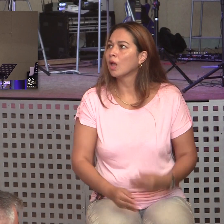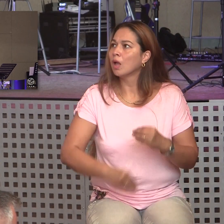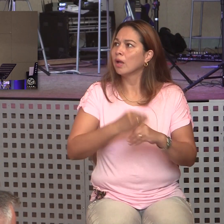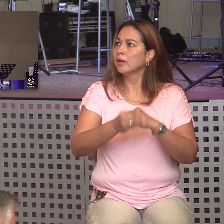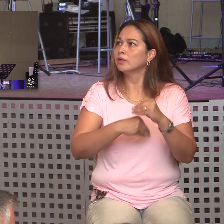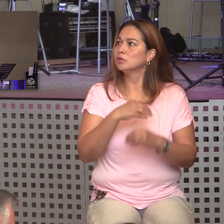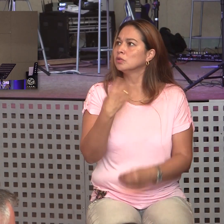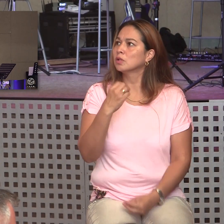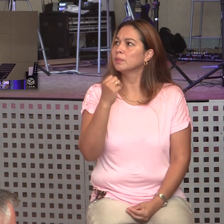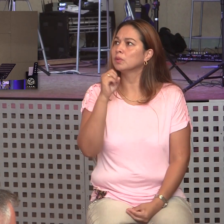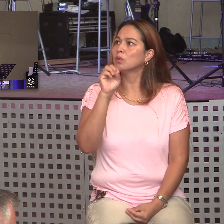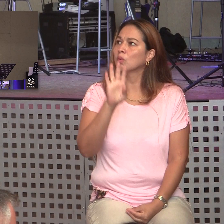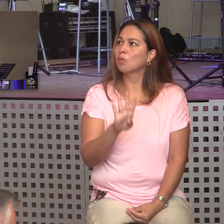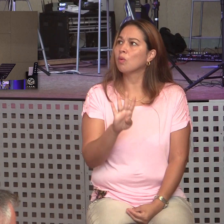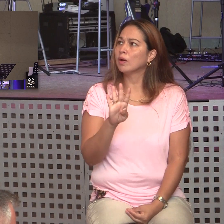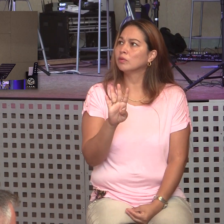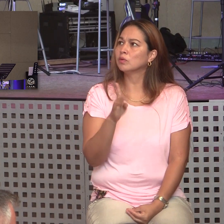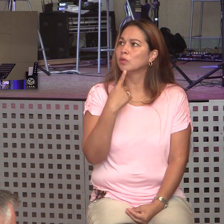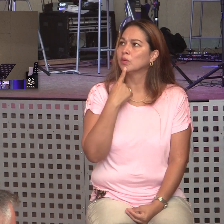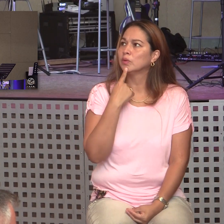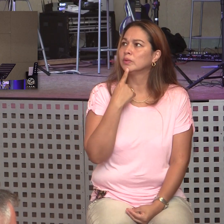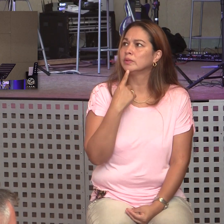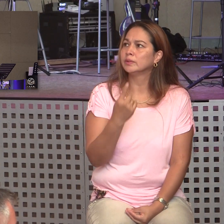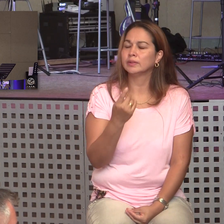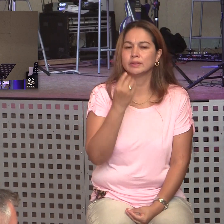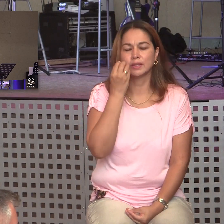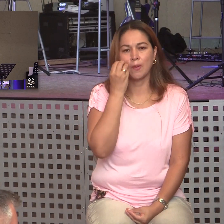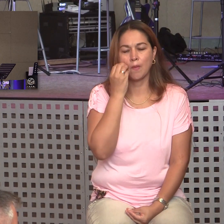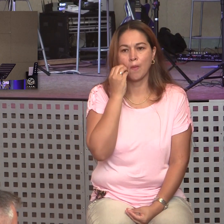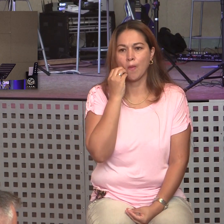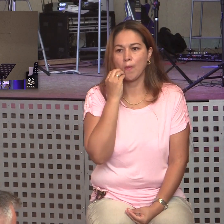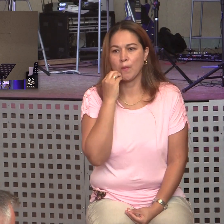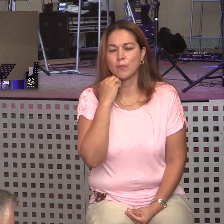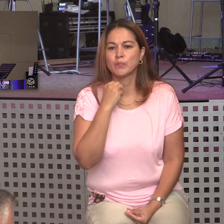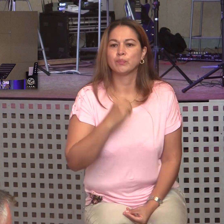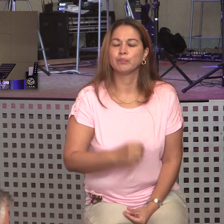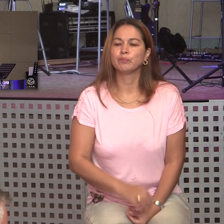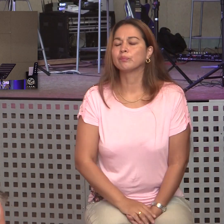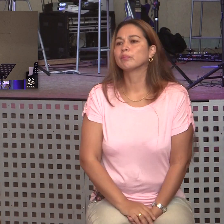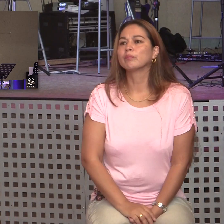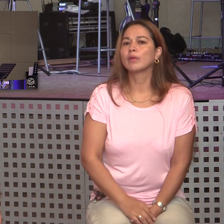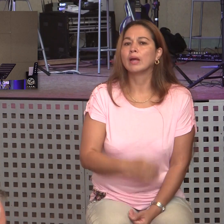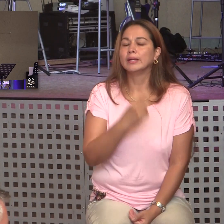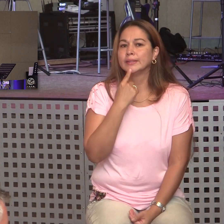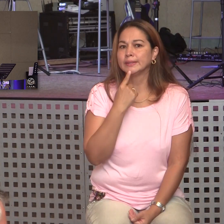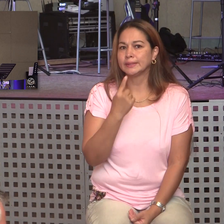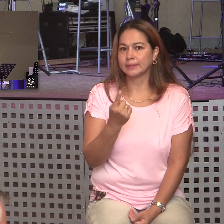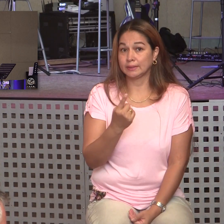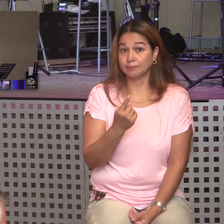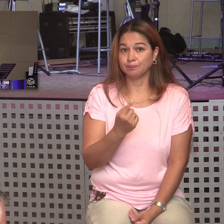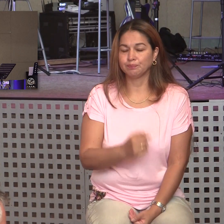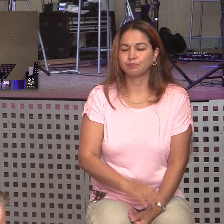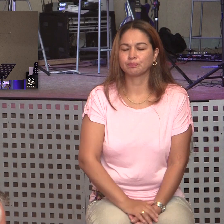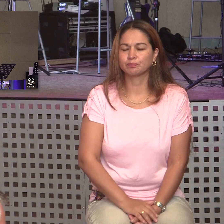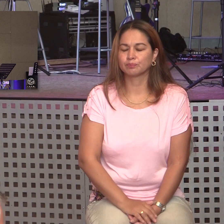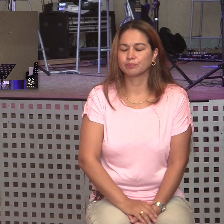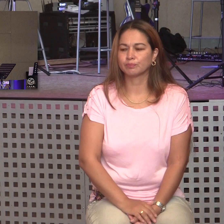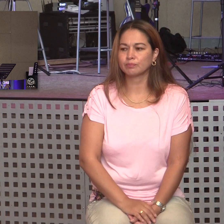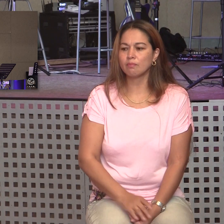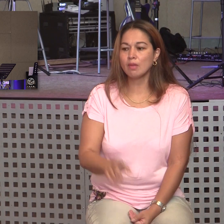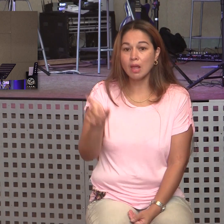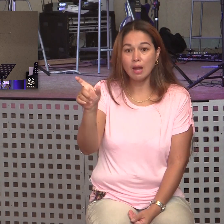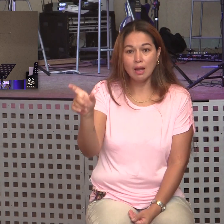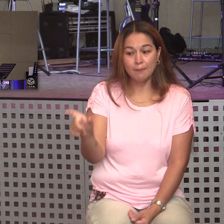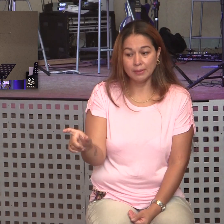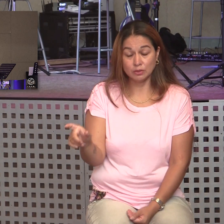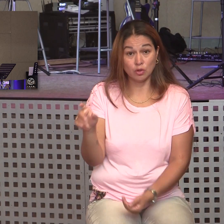esto, cómo era posible que este hombre, que le habían visto todos los que entraron al templo, todos los que estaban allí, le tuvieron que haber visto porque estaba justo en la puerta